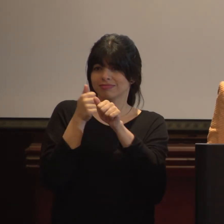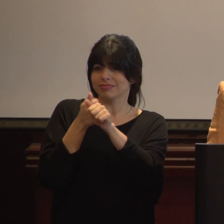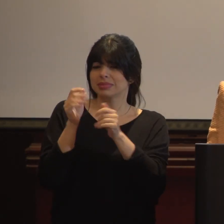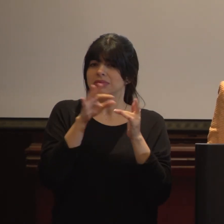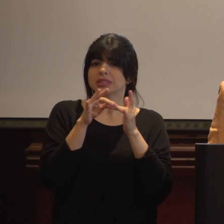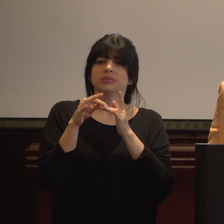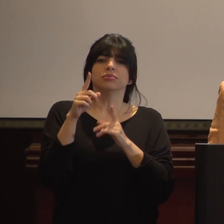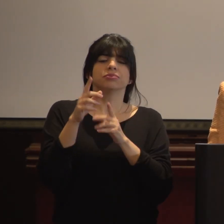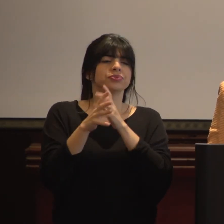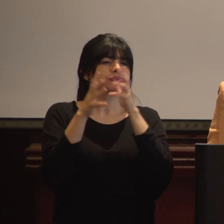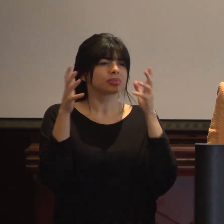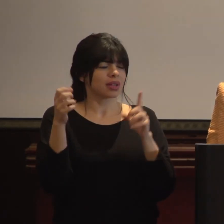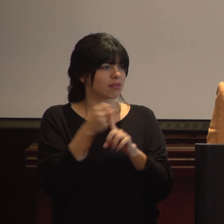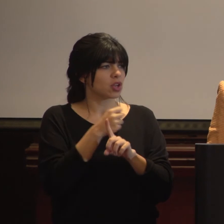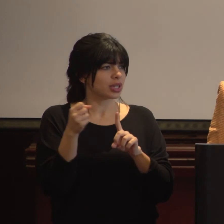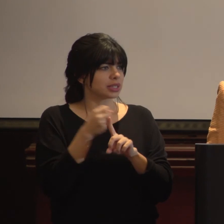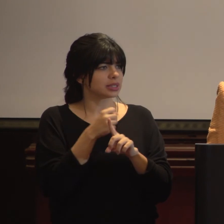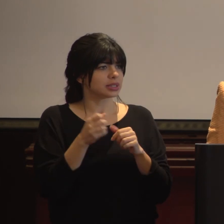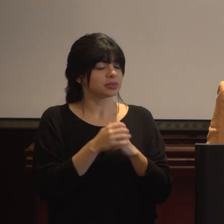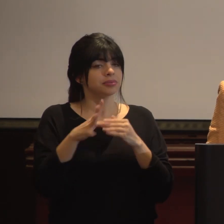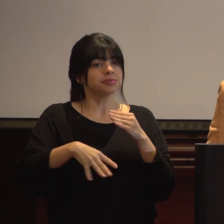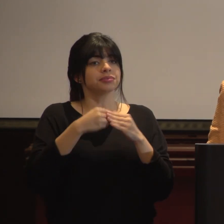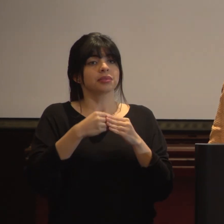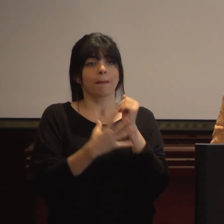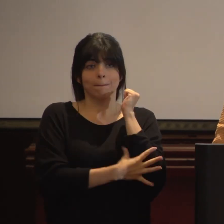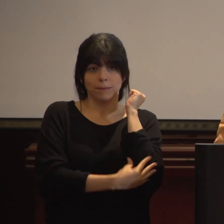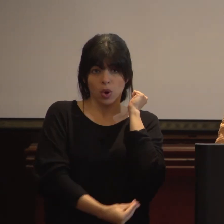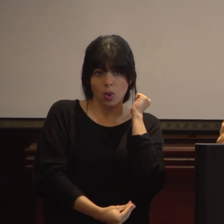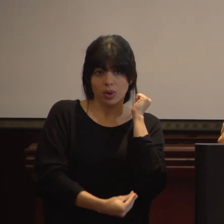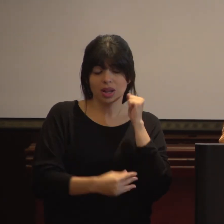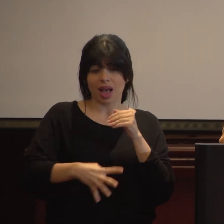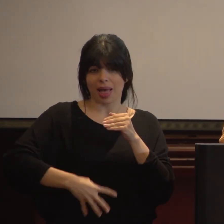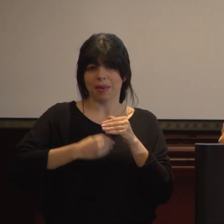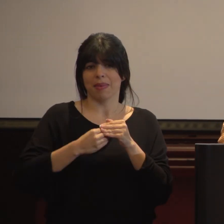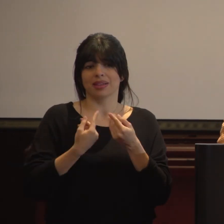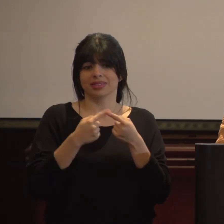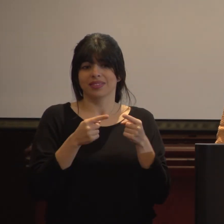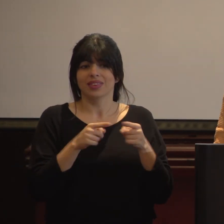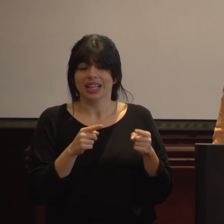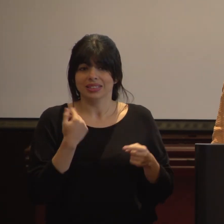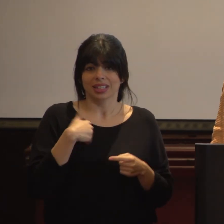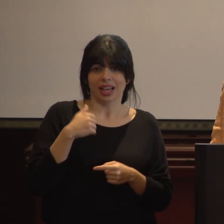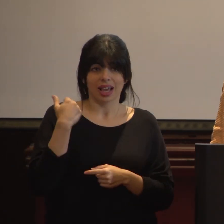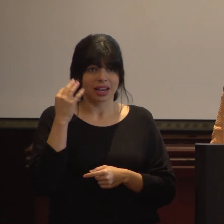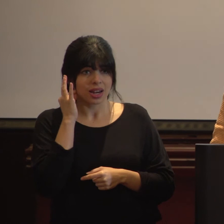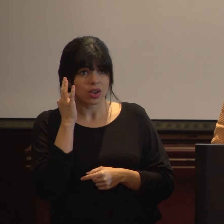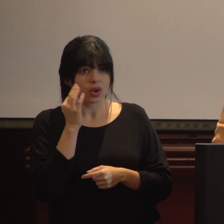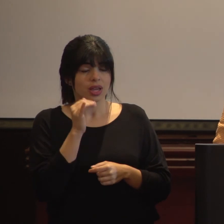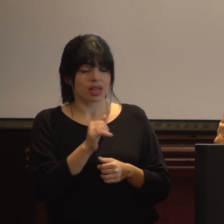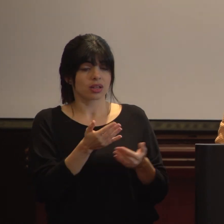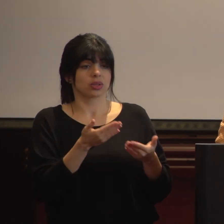esencialmente a una enorme violencia además de la pobreza además de las diferencias de género y esto